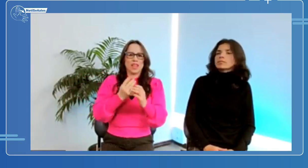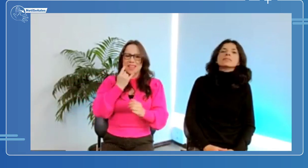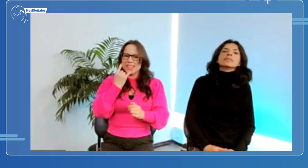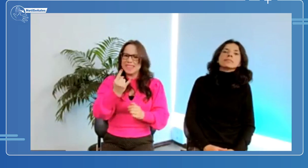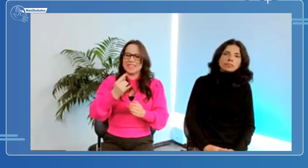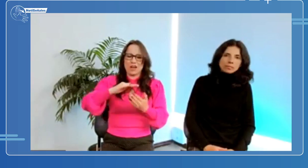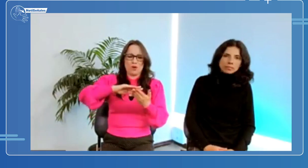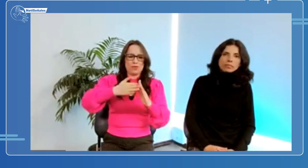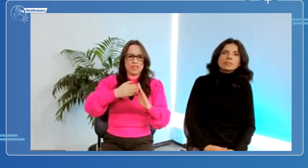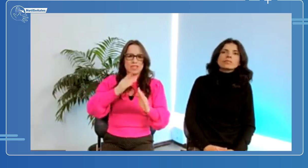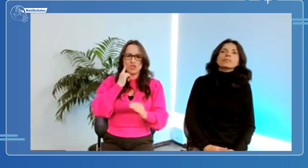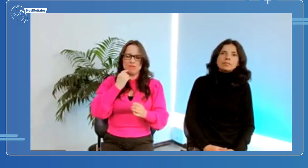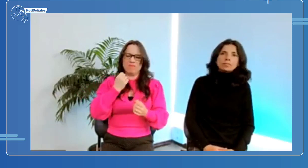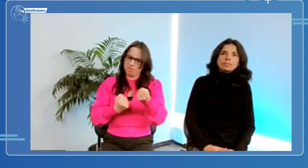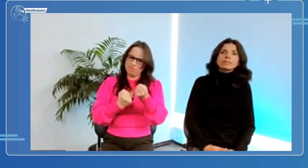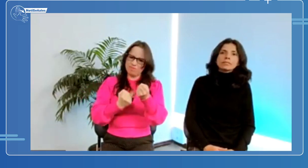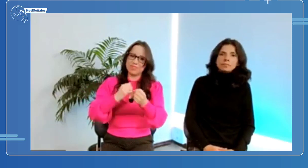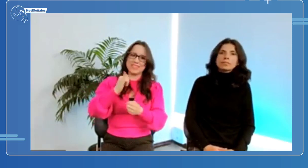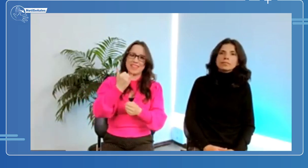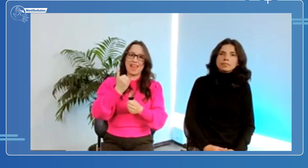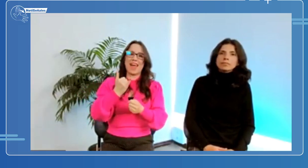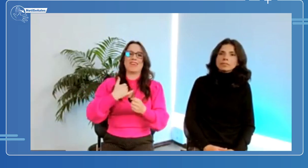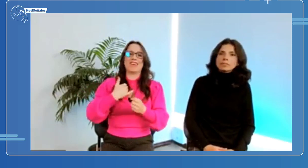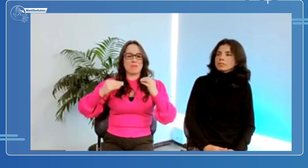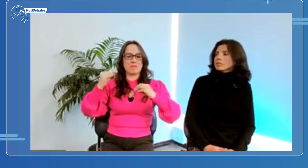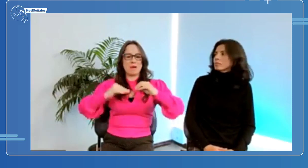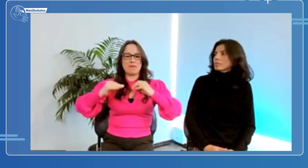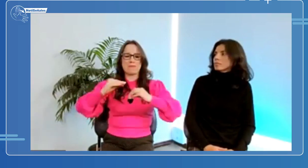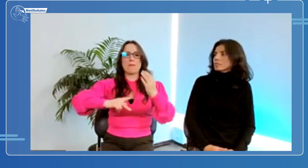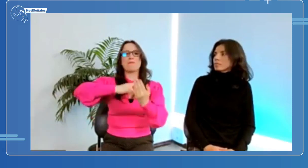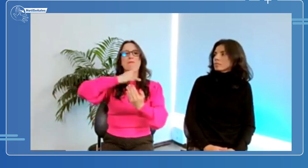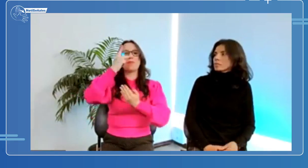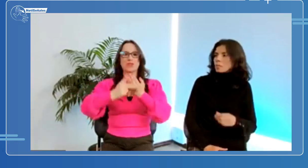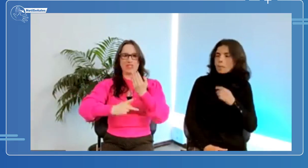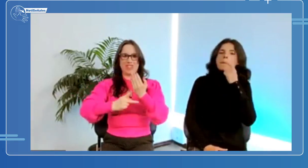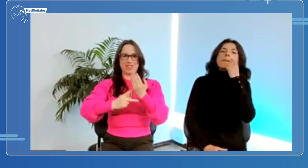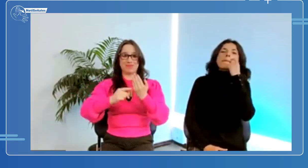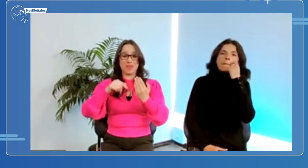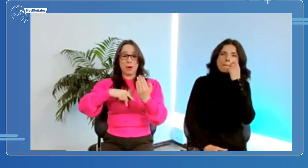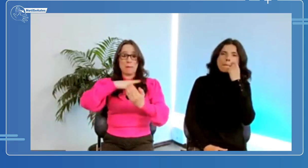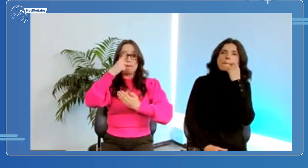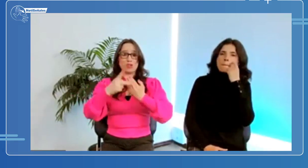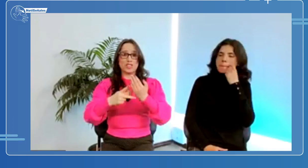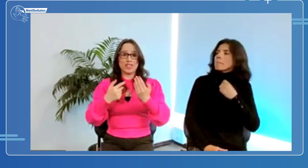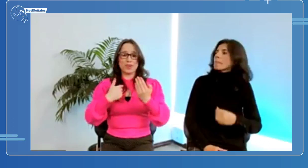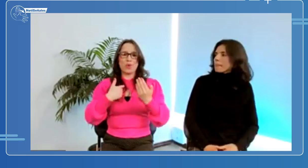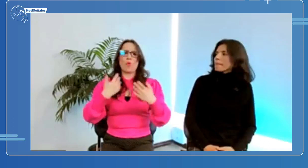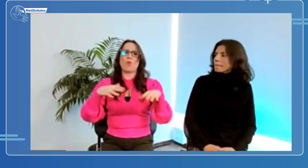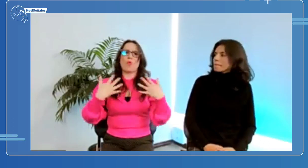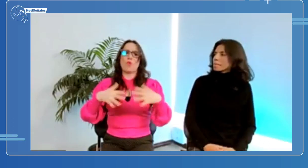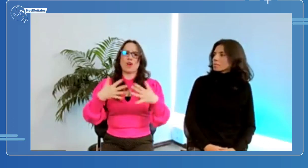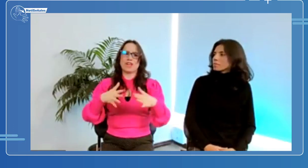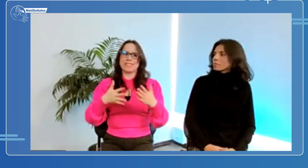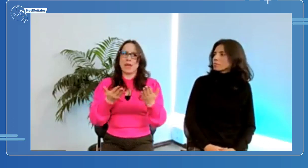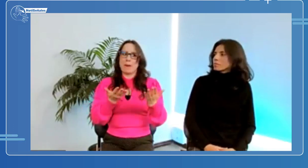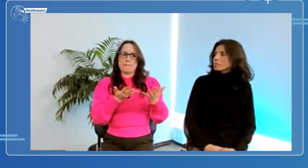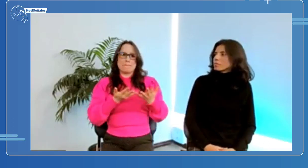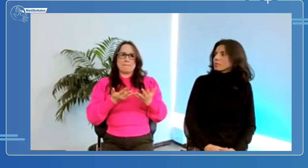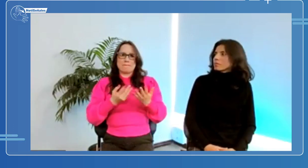de esta área de atención al ciudadano, vieron un gran interés por el proyecto de inclusión, por proveer accesibilidad,